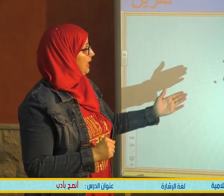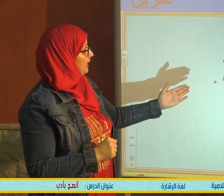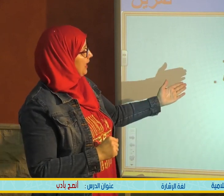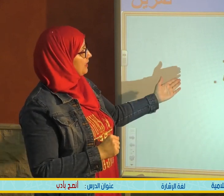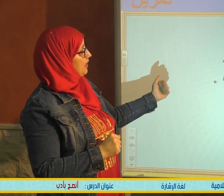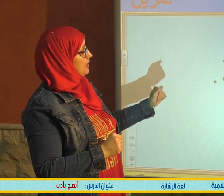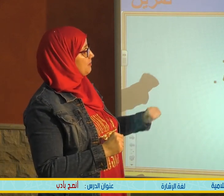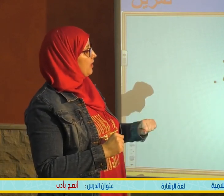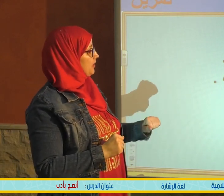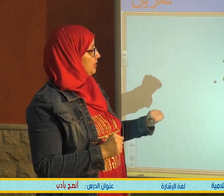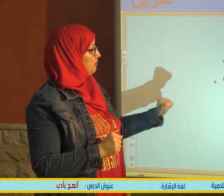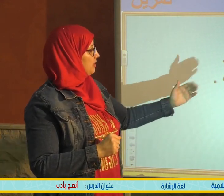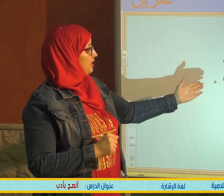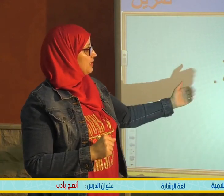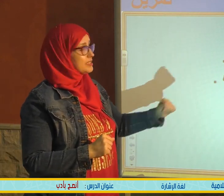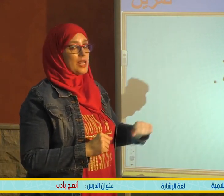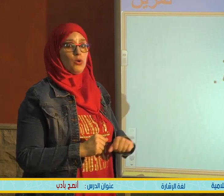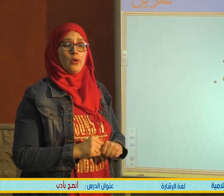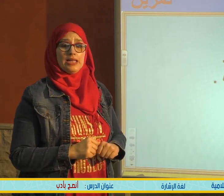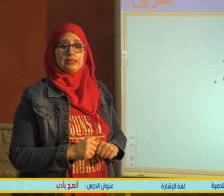كان إبراهيم ينصح والده،